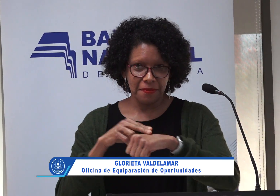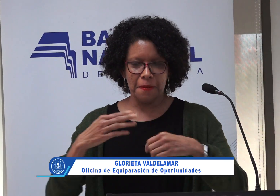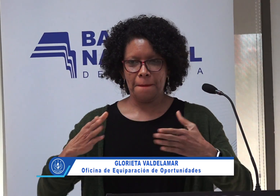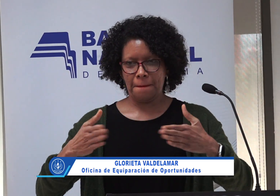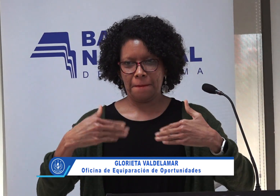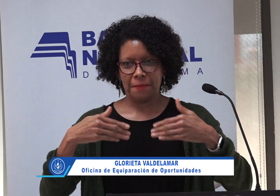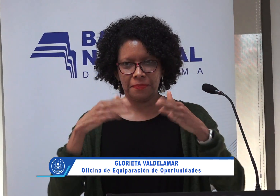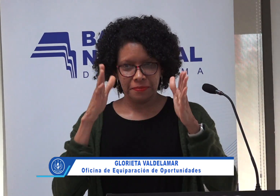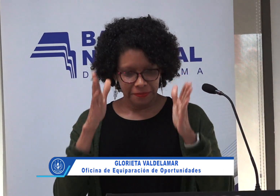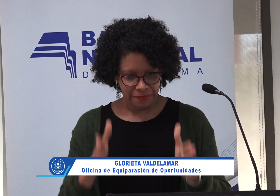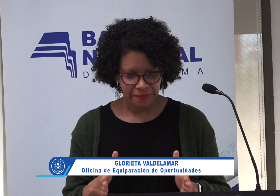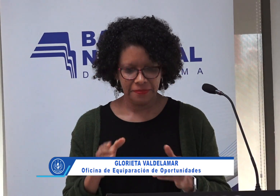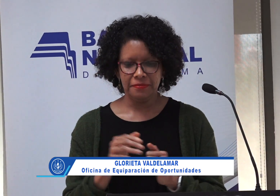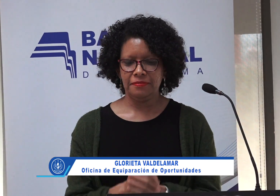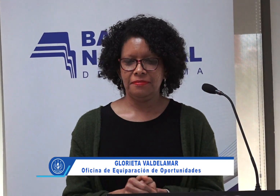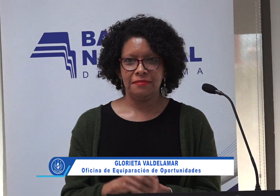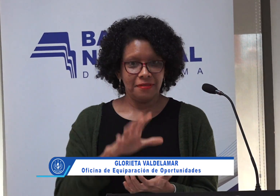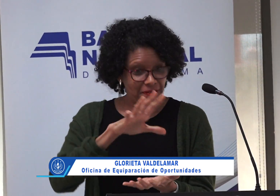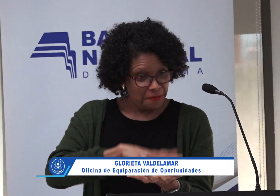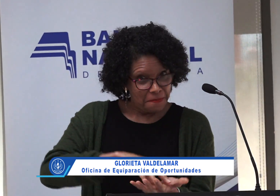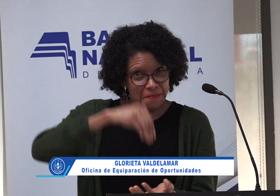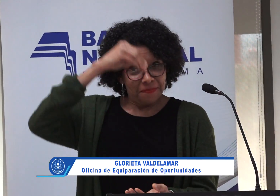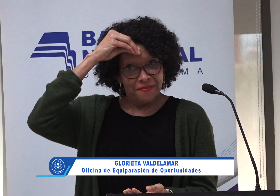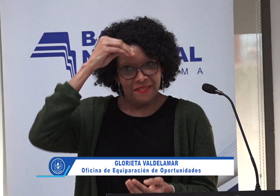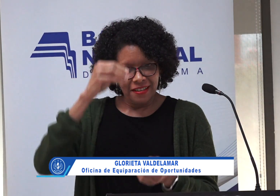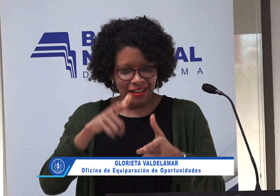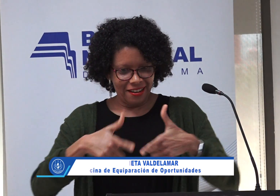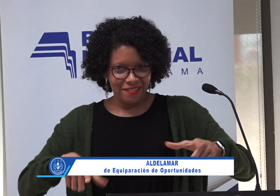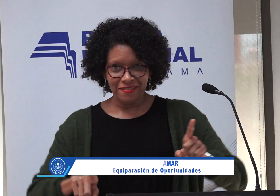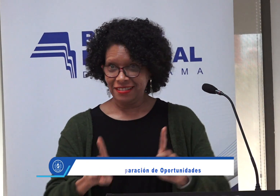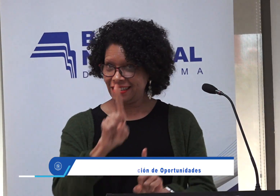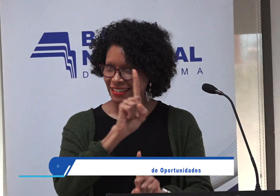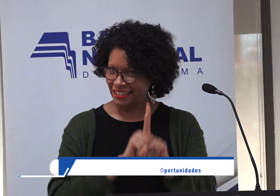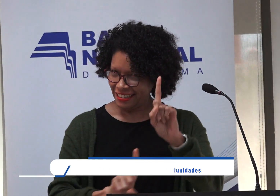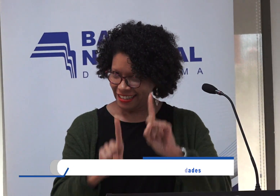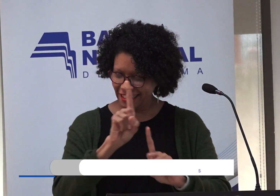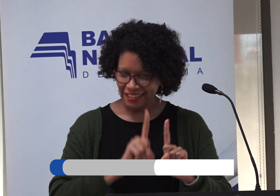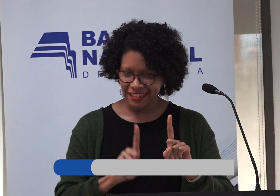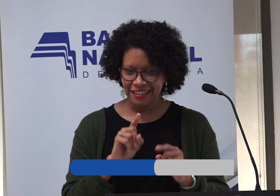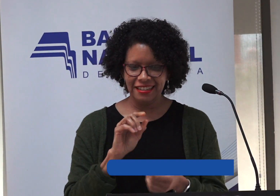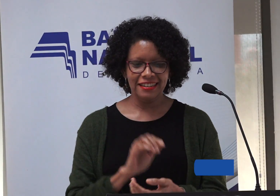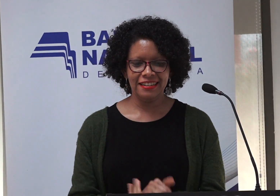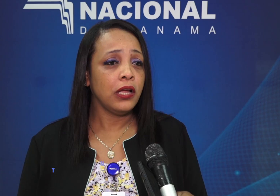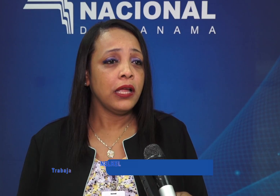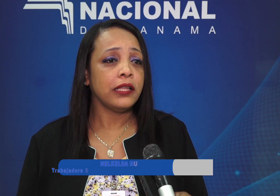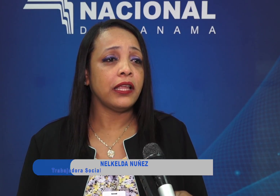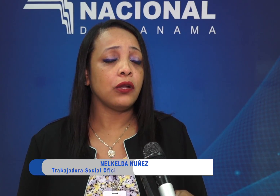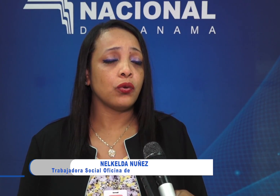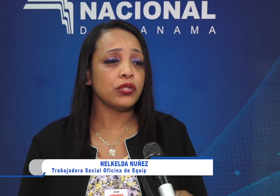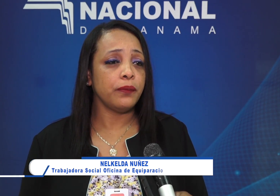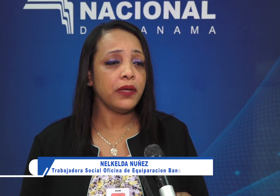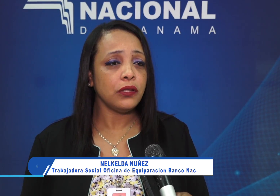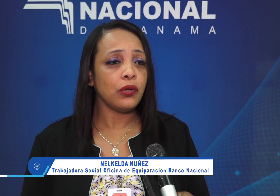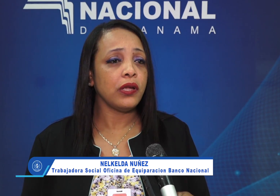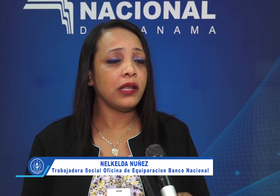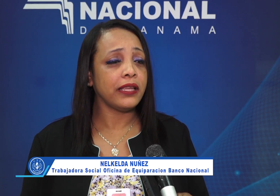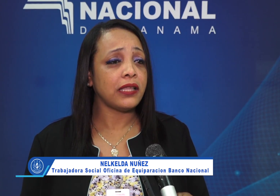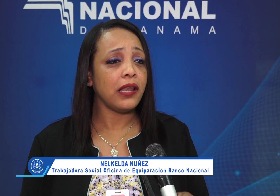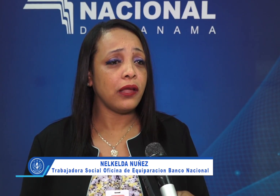Nacional de Panamá han aprendido lengua de señas. Del conocimiento de esta lengua